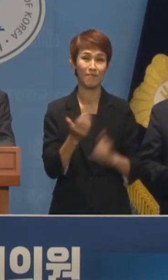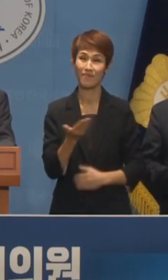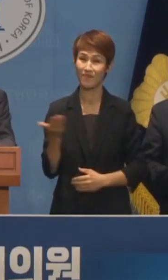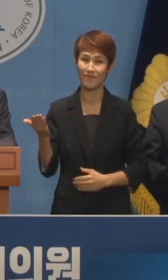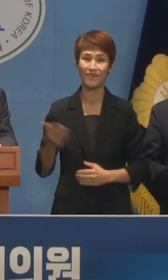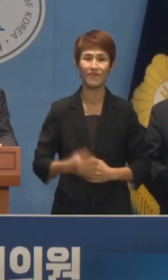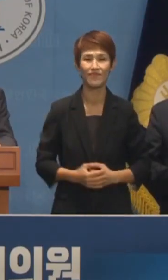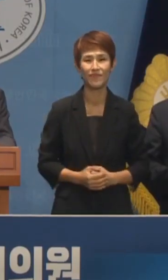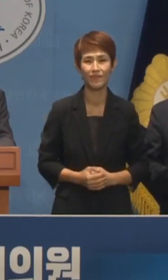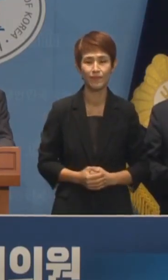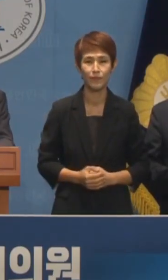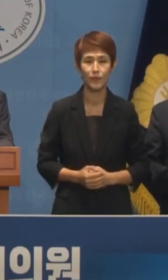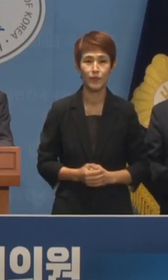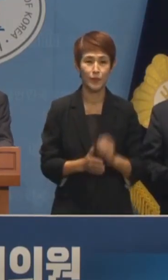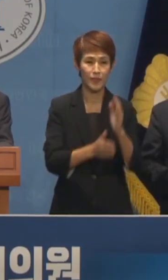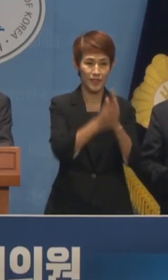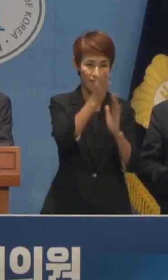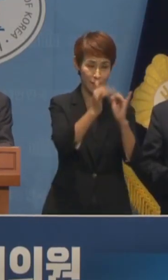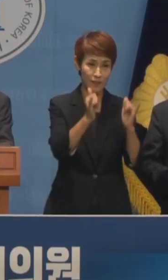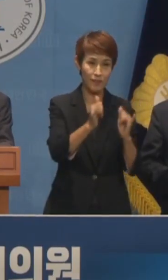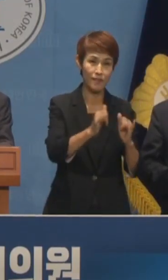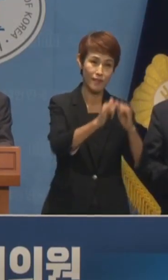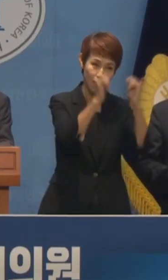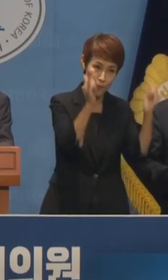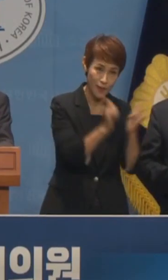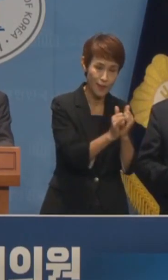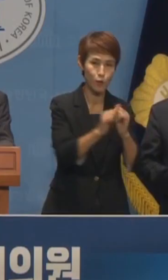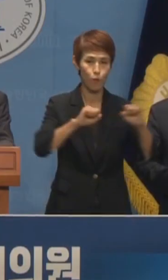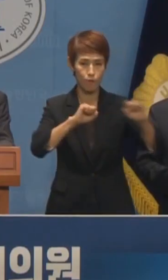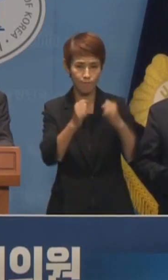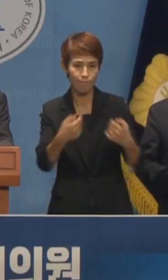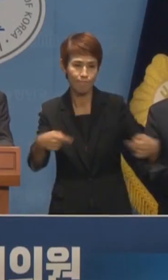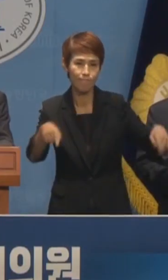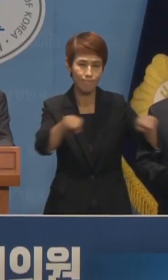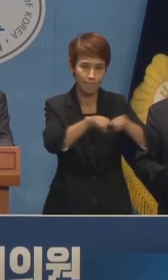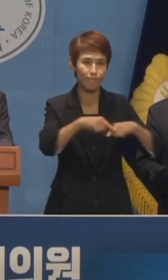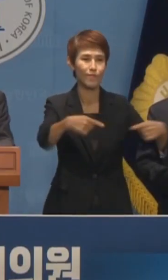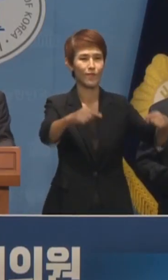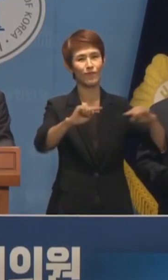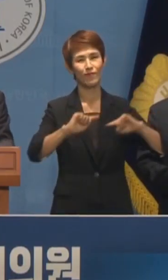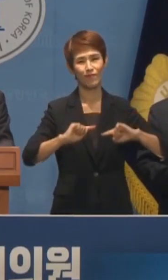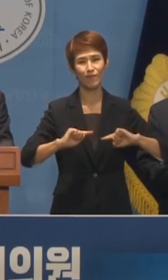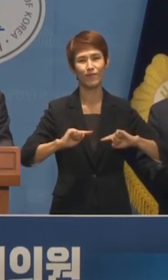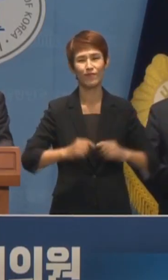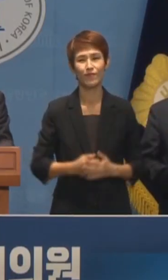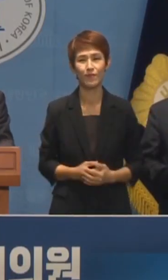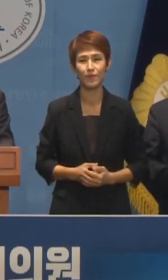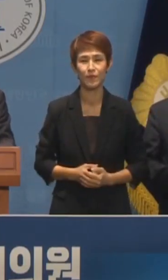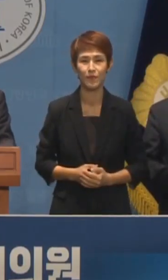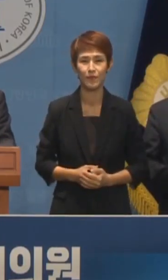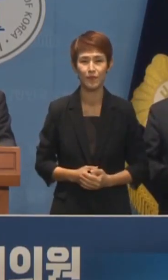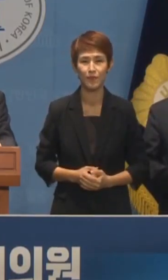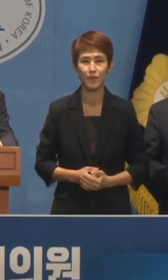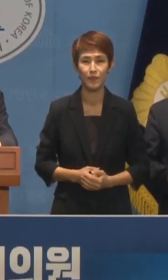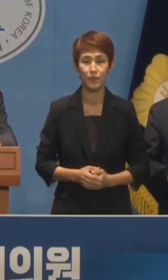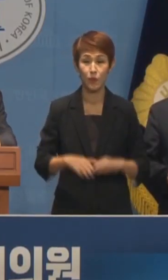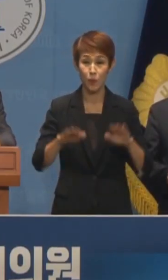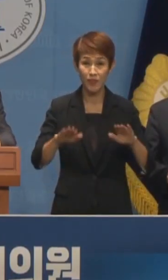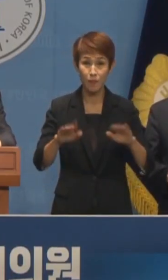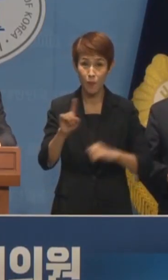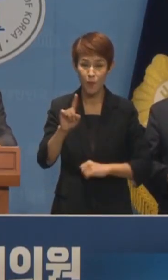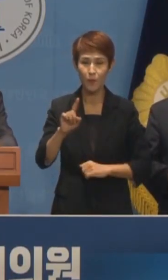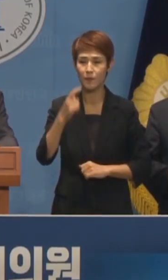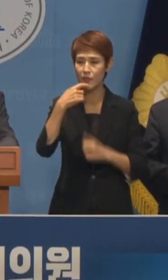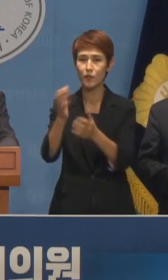의원들이기도 하고요. 또 시민사회와 활동가들이 함께 이 자리에 왔습니다. 오늘은